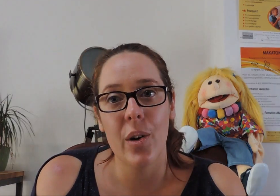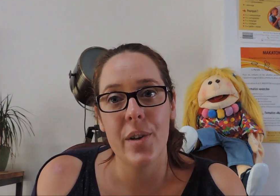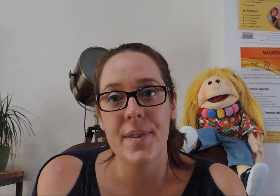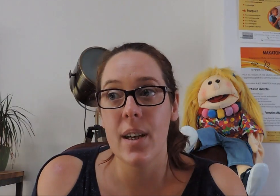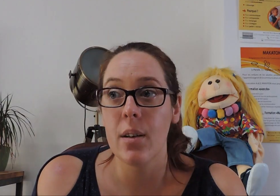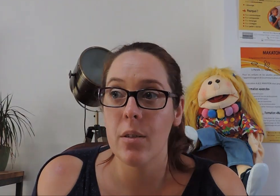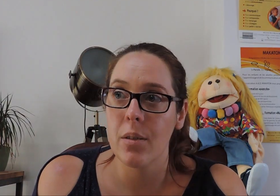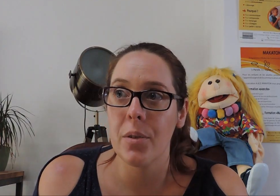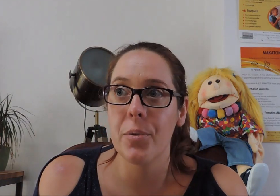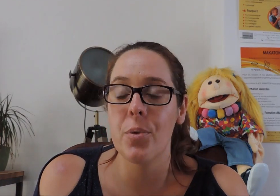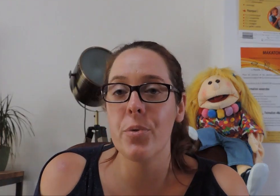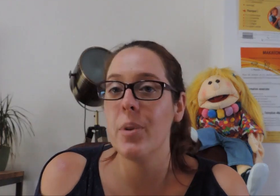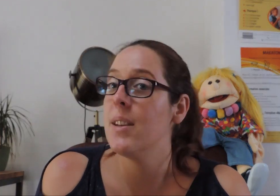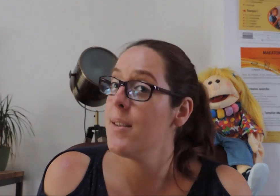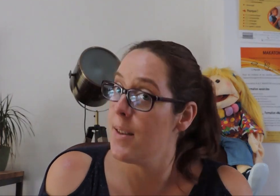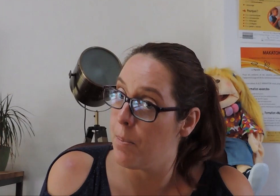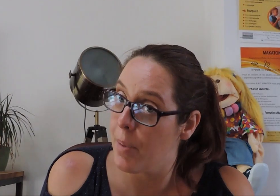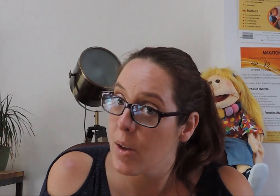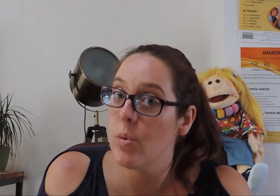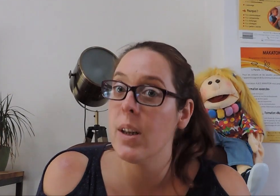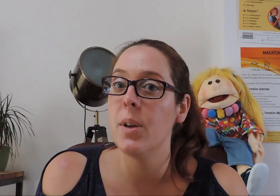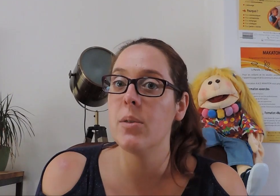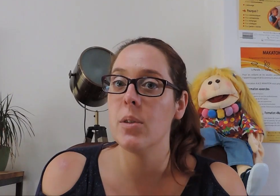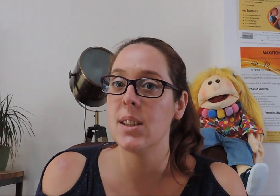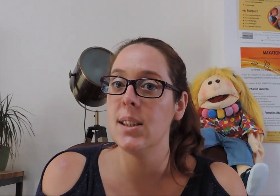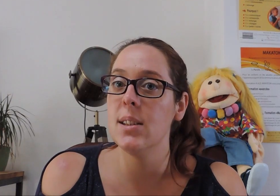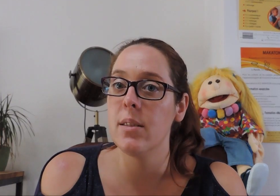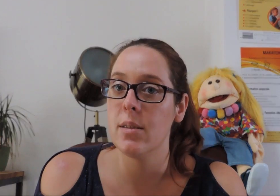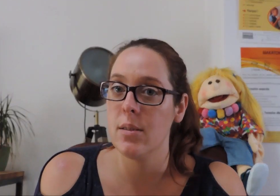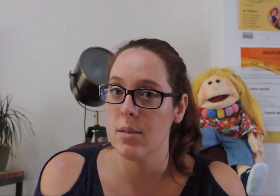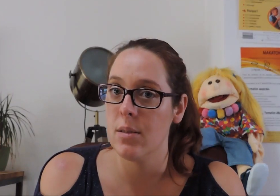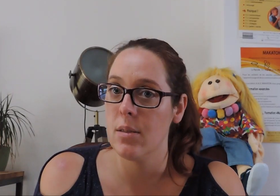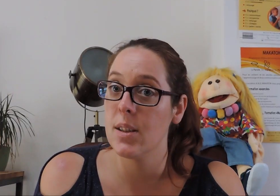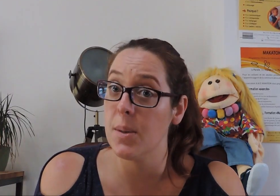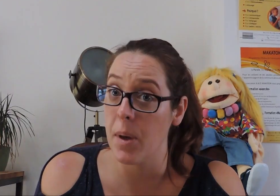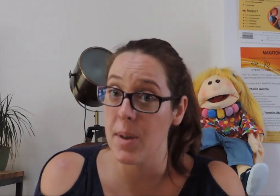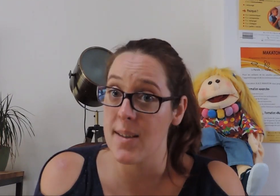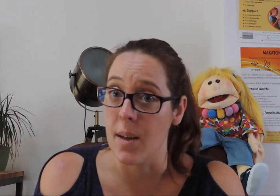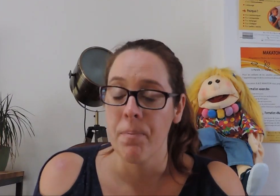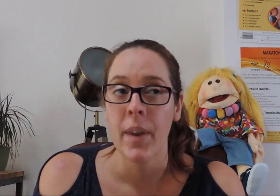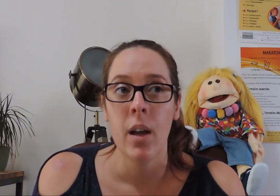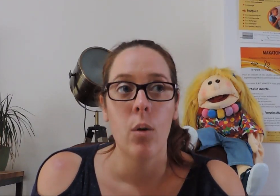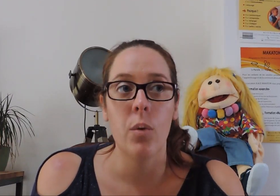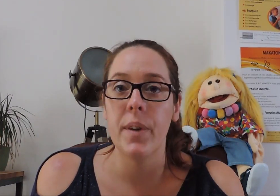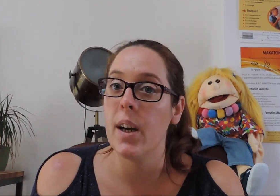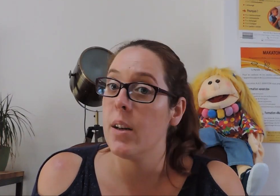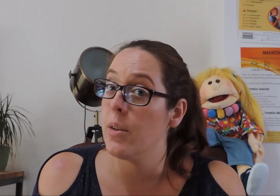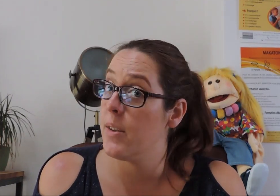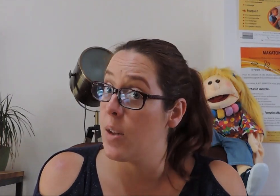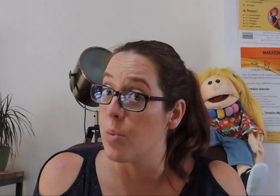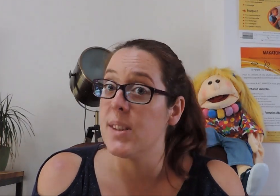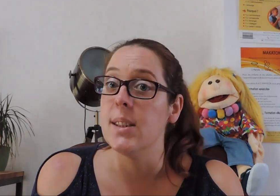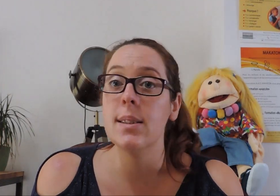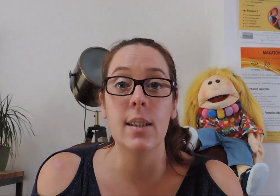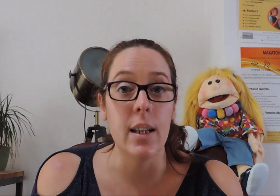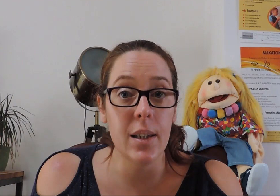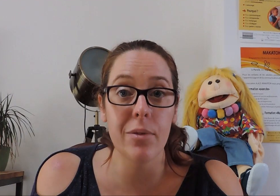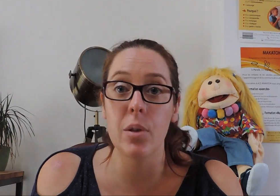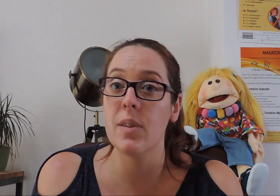ça euh faut le souligner c'est pas toutes les méthodes qui euh qui permettent ça on a euh des comptines des livres